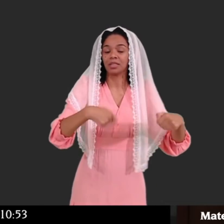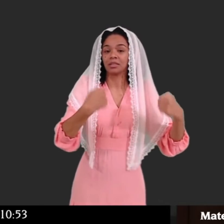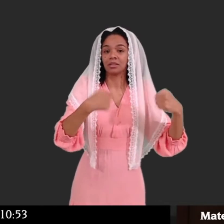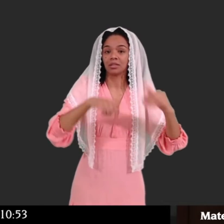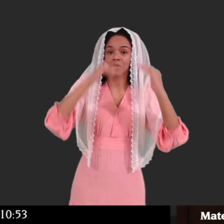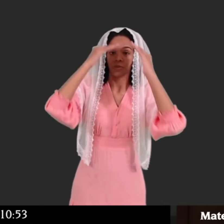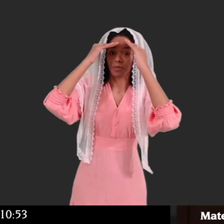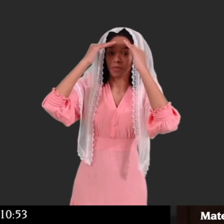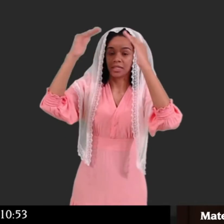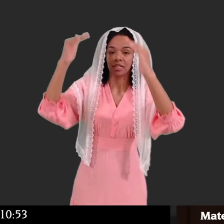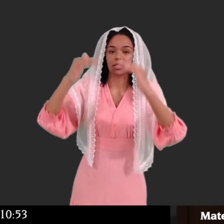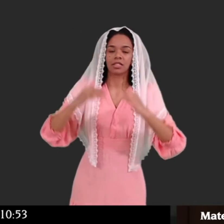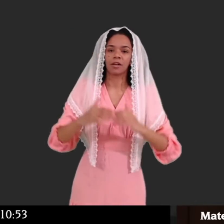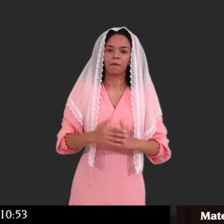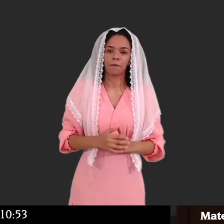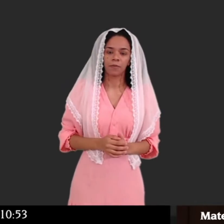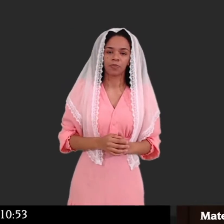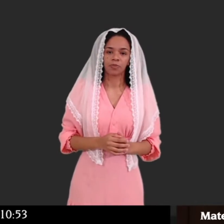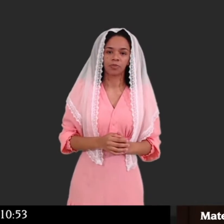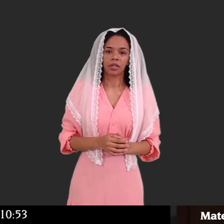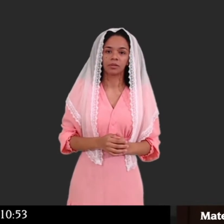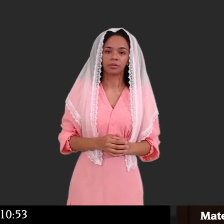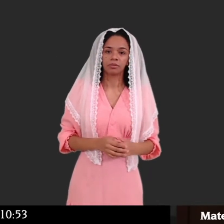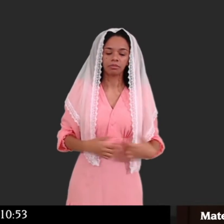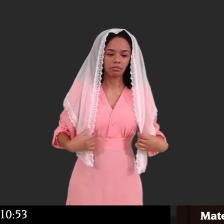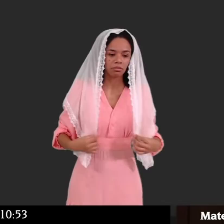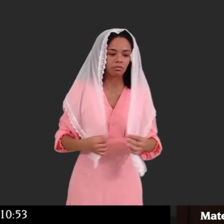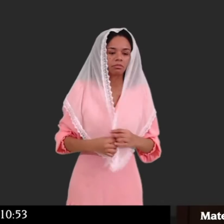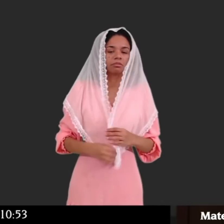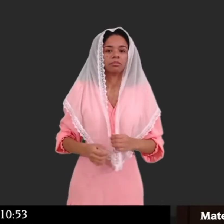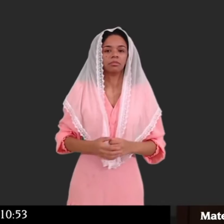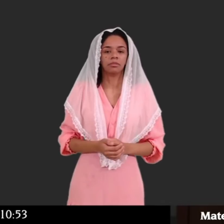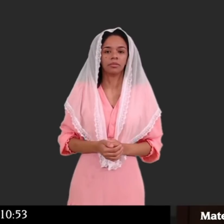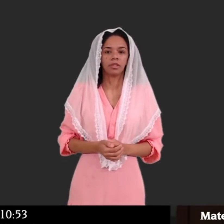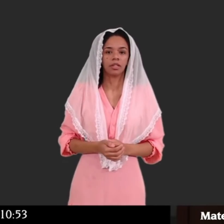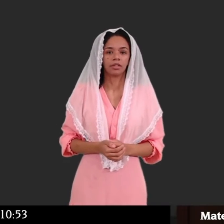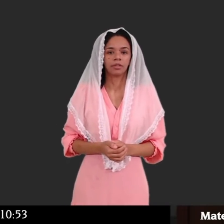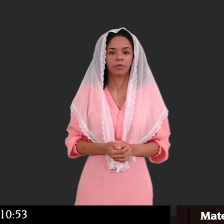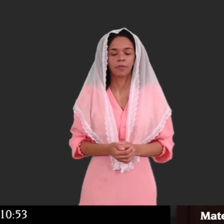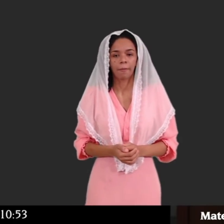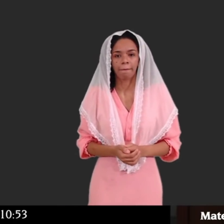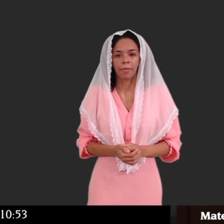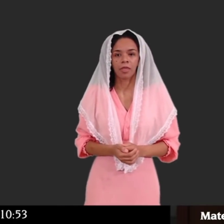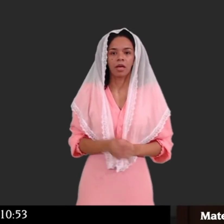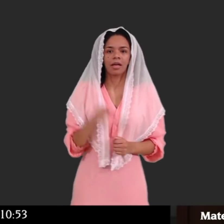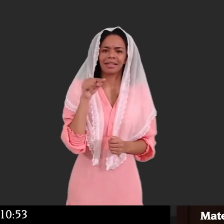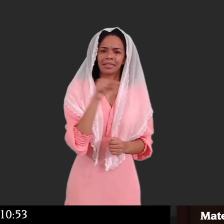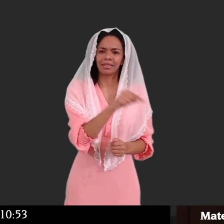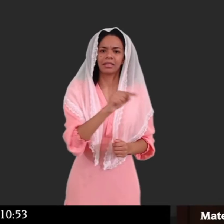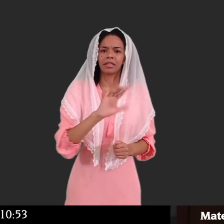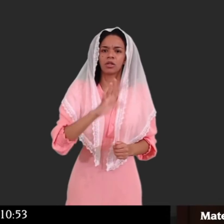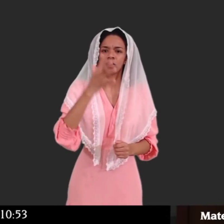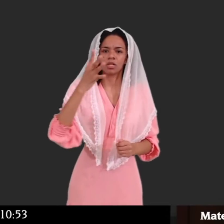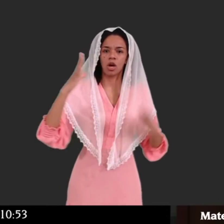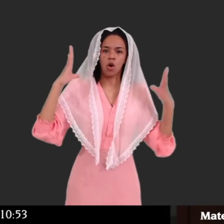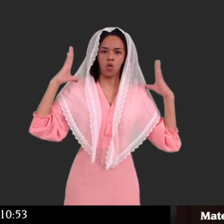outro não é legítimo, é filho de escravo. Esse seu aí que eu quero. Ali estava